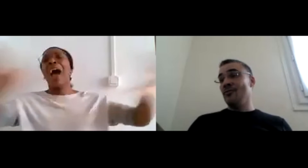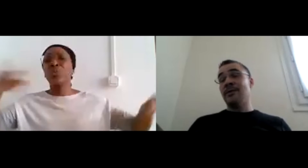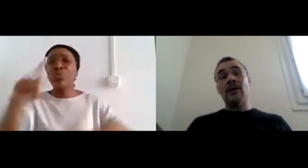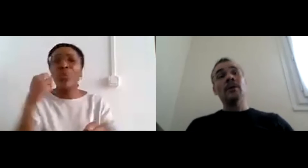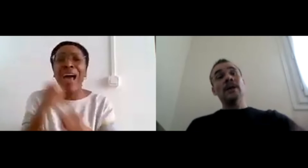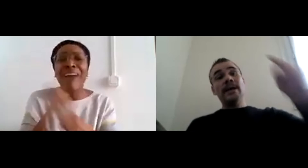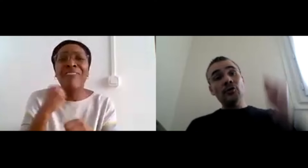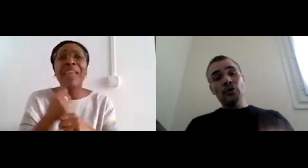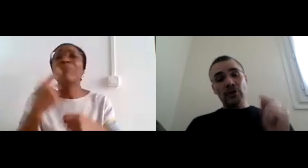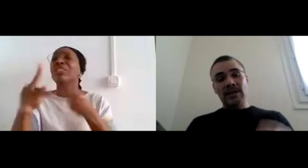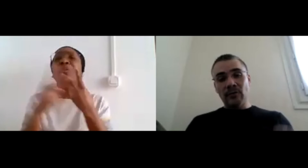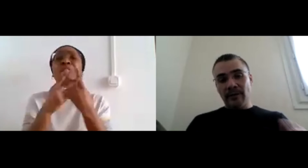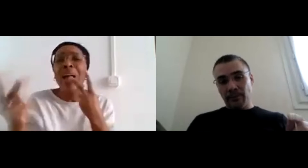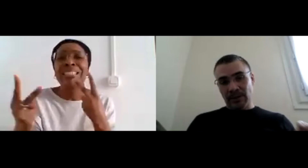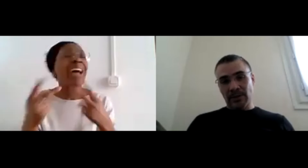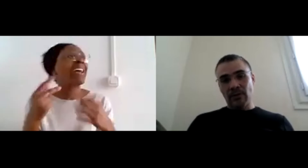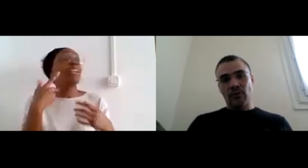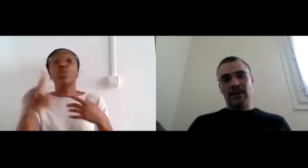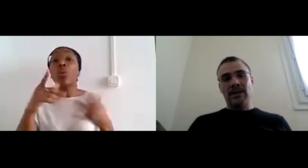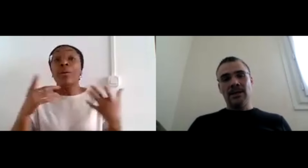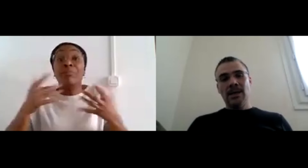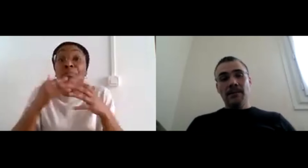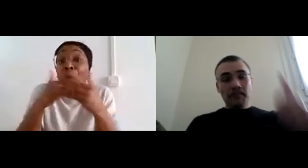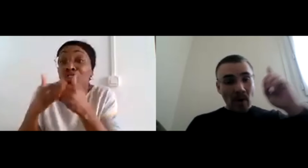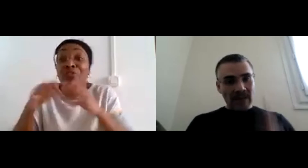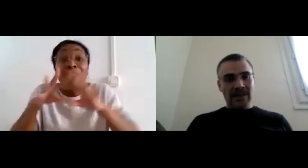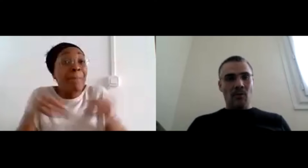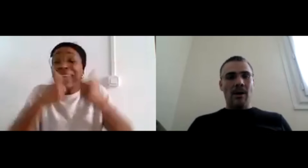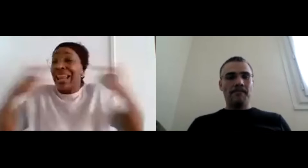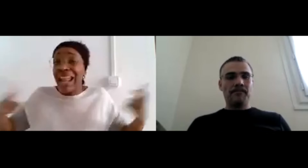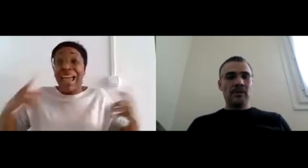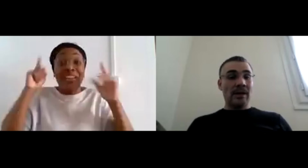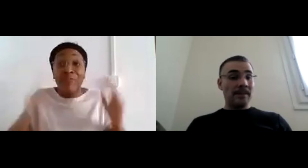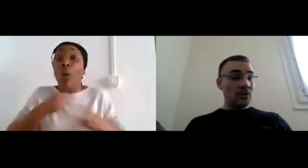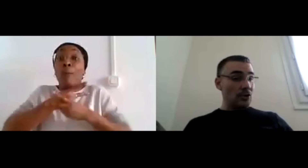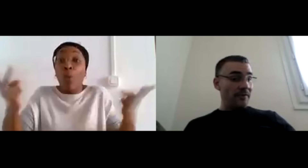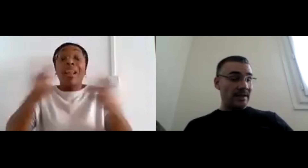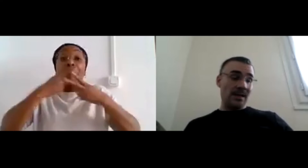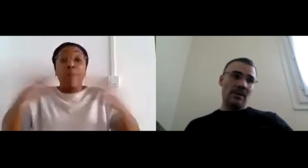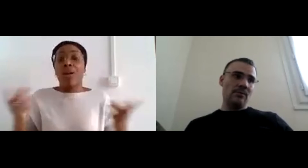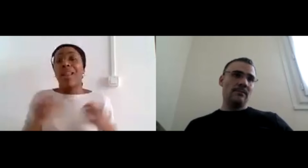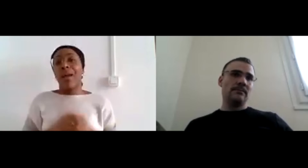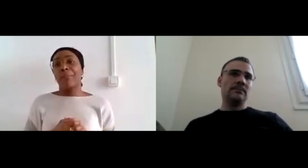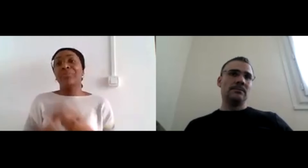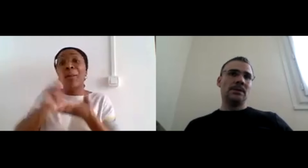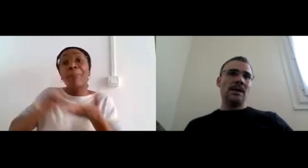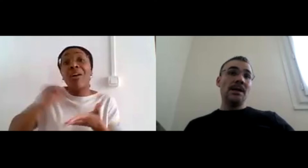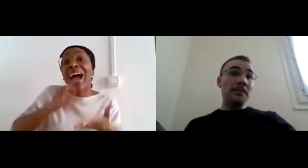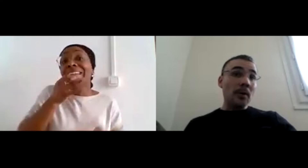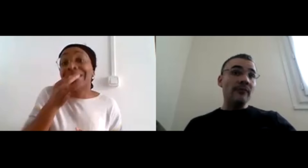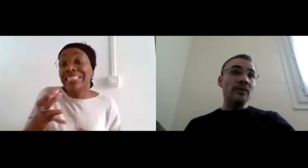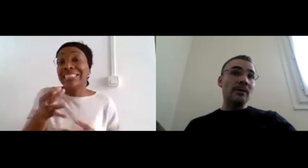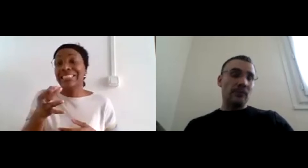partout où nous allons, et que Dieu se serve de nous avec puissance et autorité. Paul a dit quoi? Je répète juste le verset qu'on a lu.